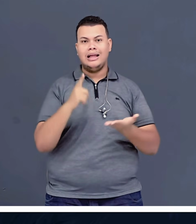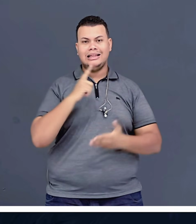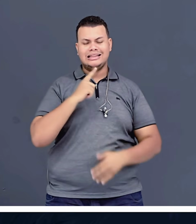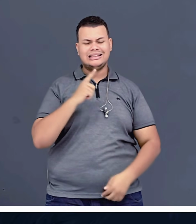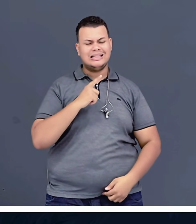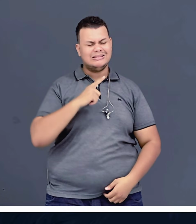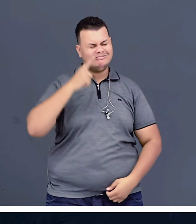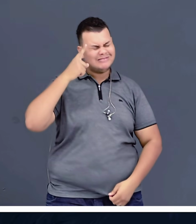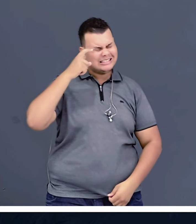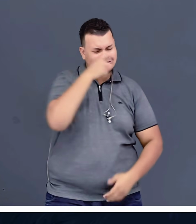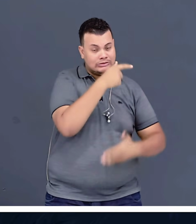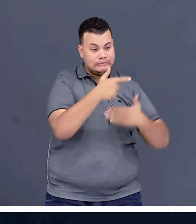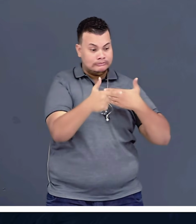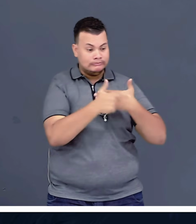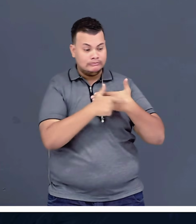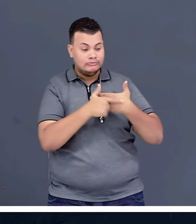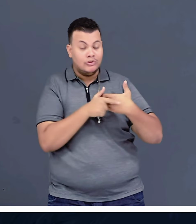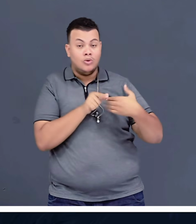difícil missão